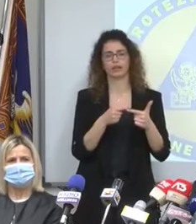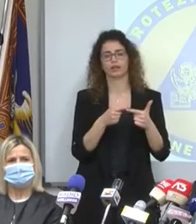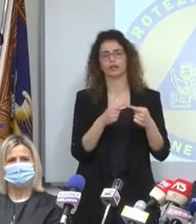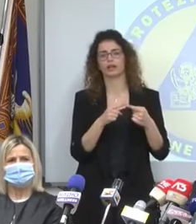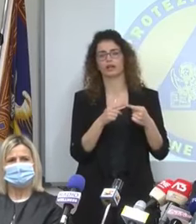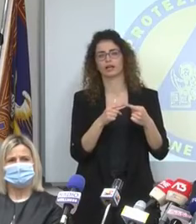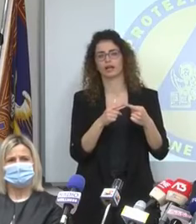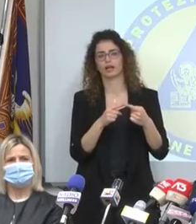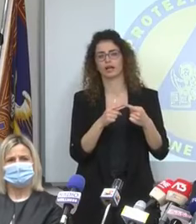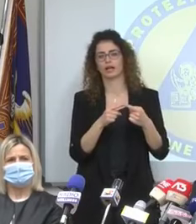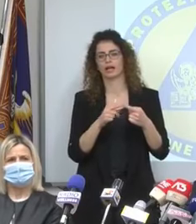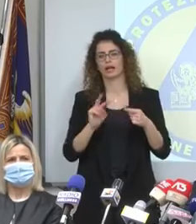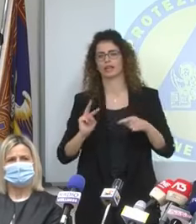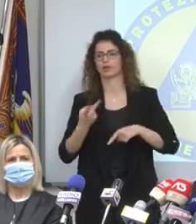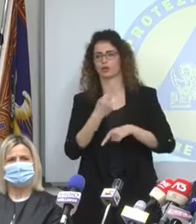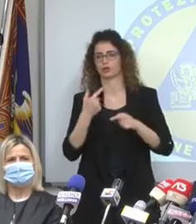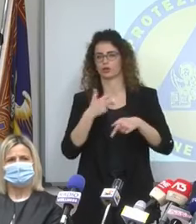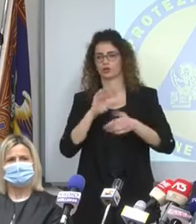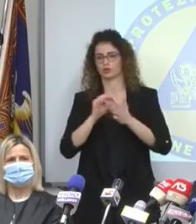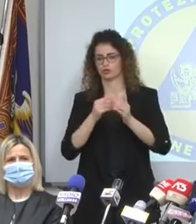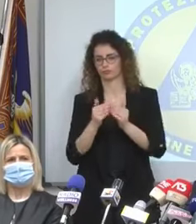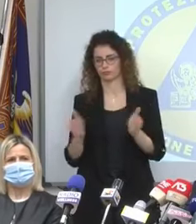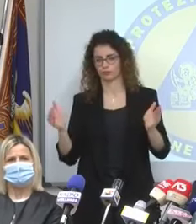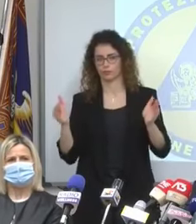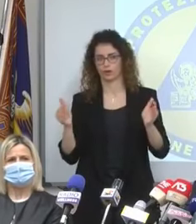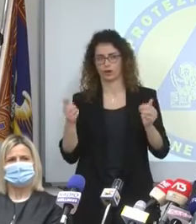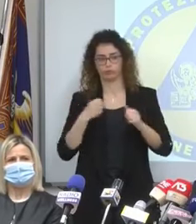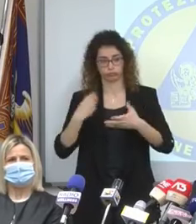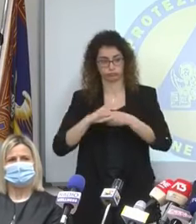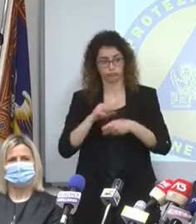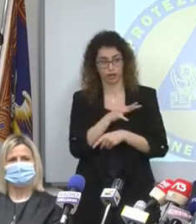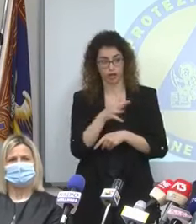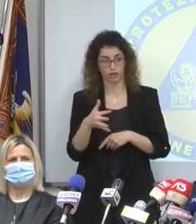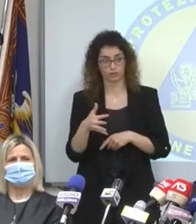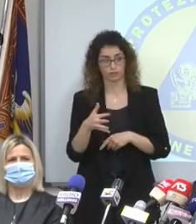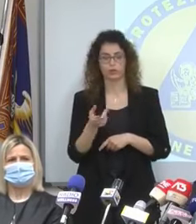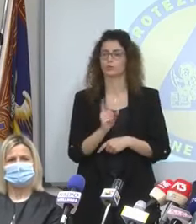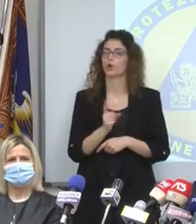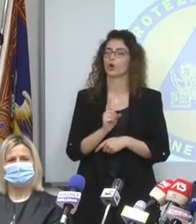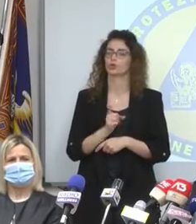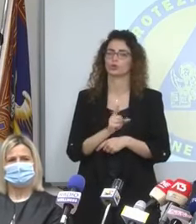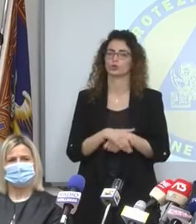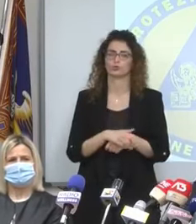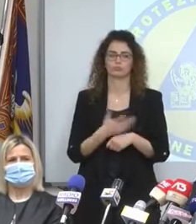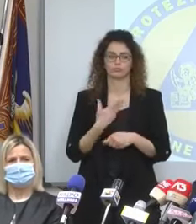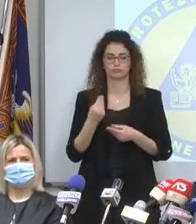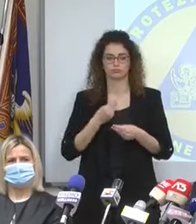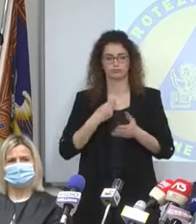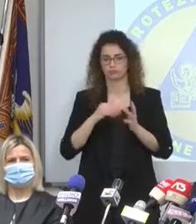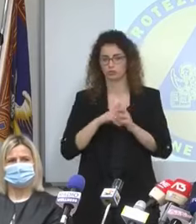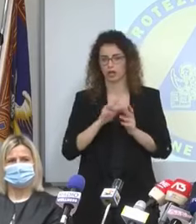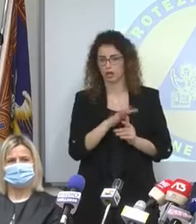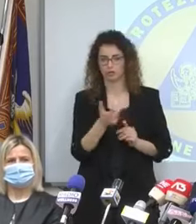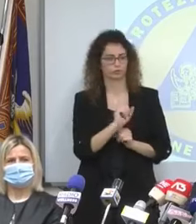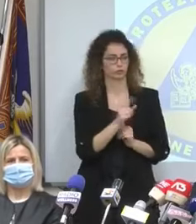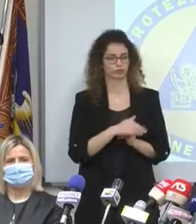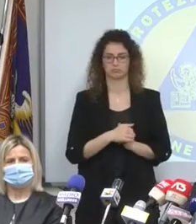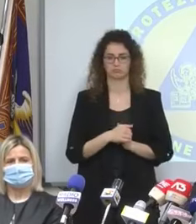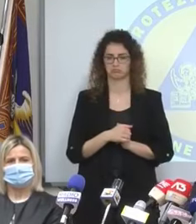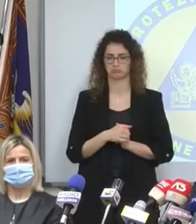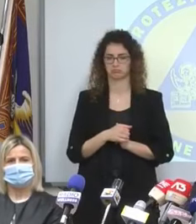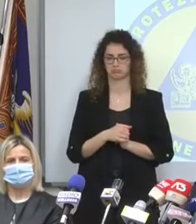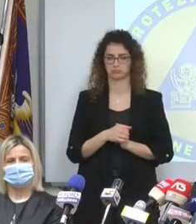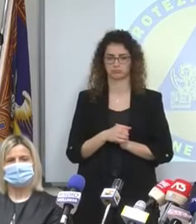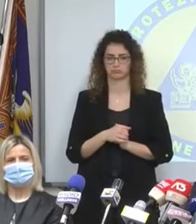l'allungamento del richiamo, potrebbe contenere qualcos'altro? Cioè se è stato anticipato qualcos'altro? Non ci risulta,